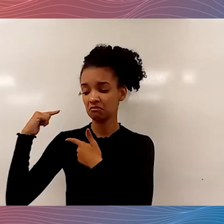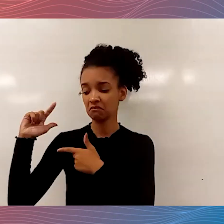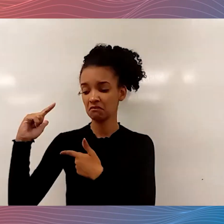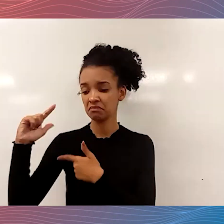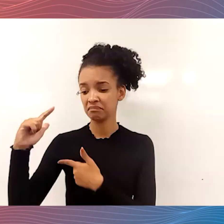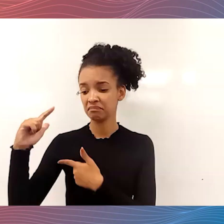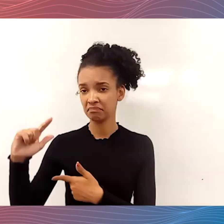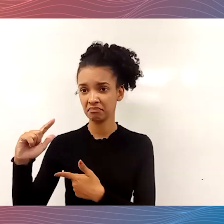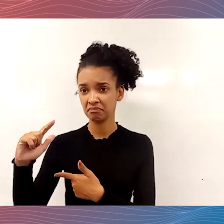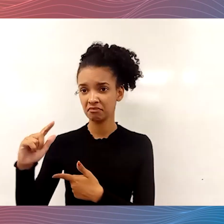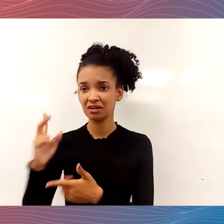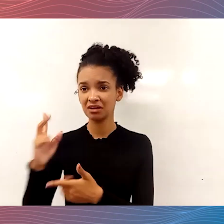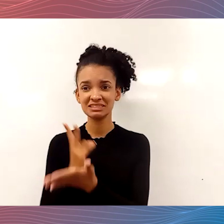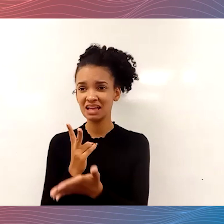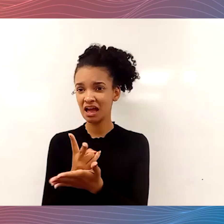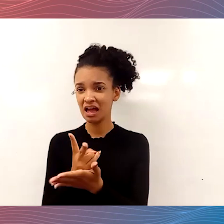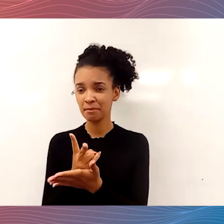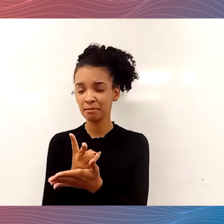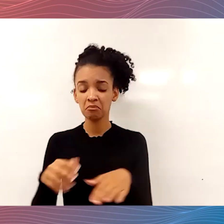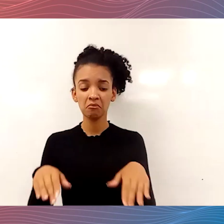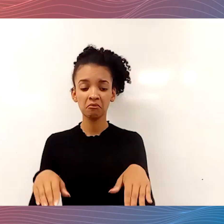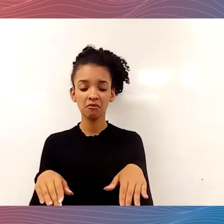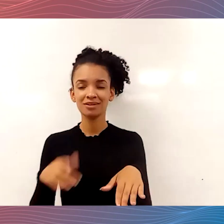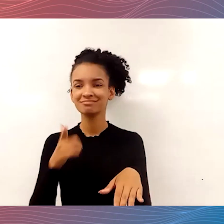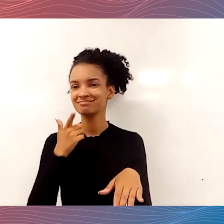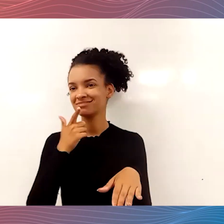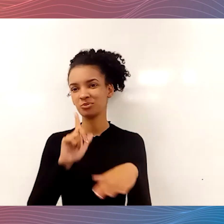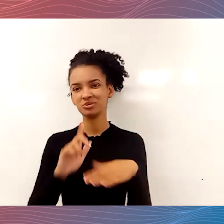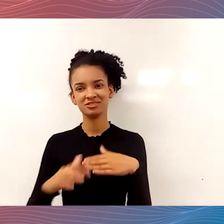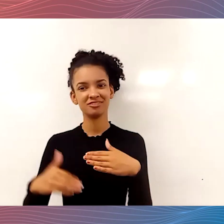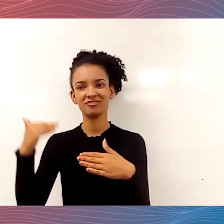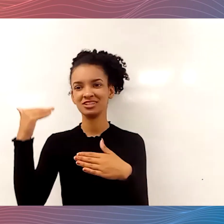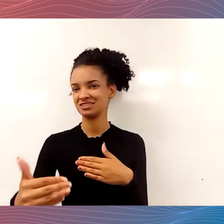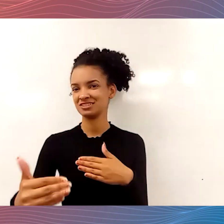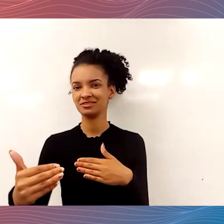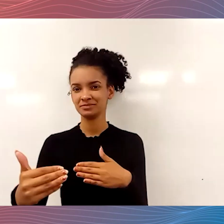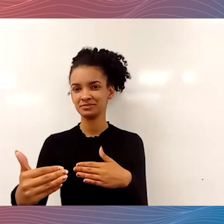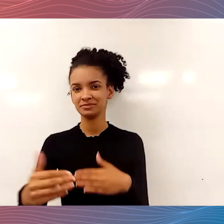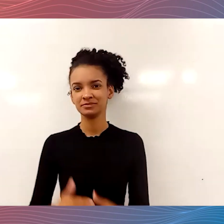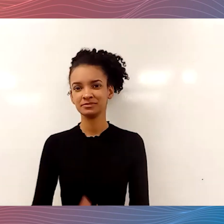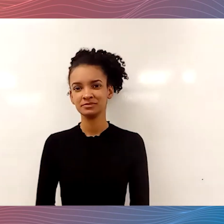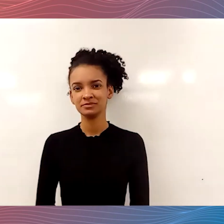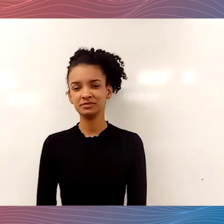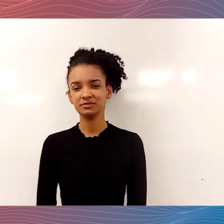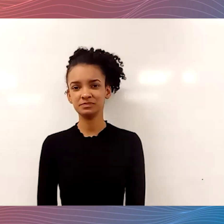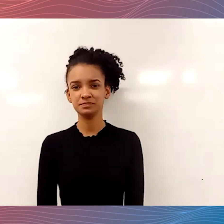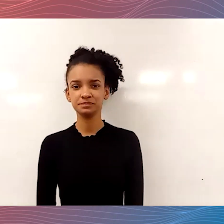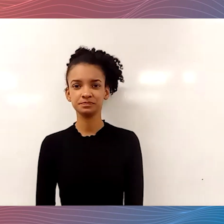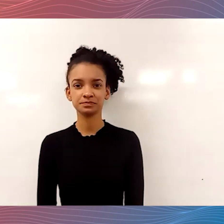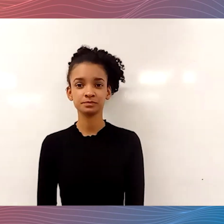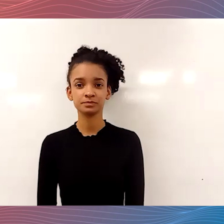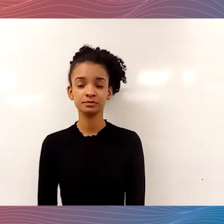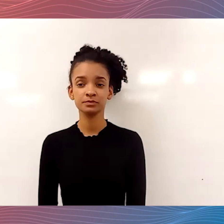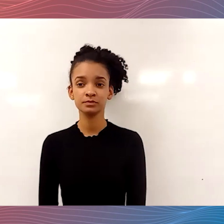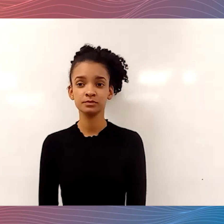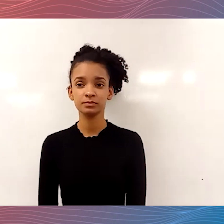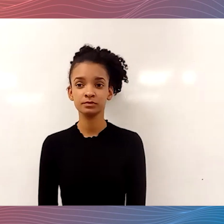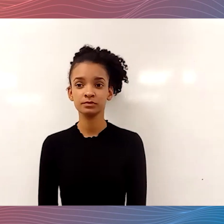Sabe, foi como eu dei uma palavra, tem uma preeleição hoje para essa equipe